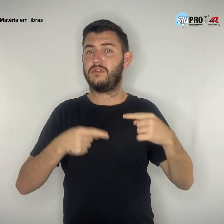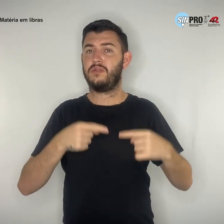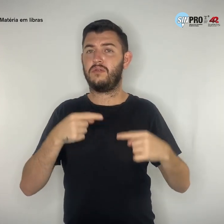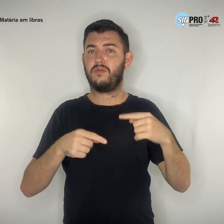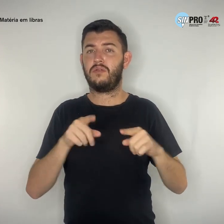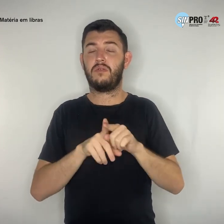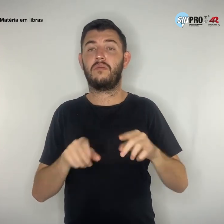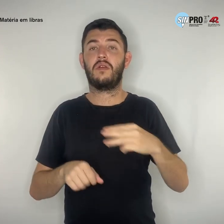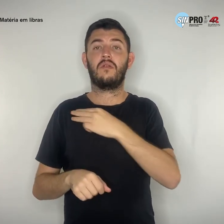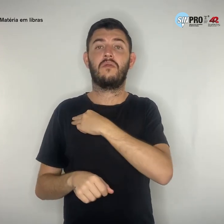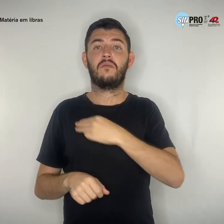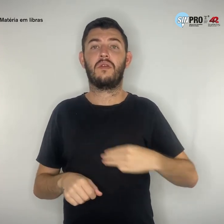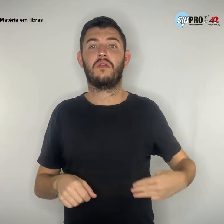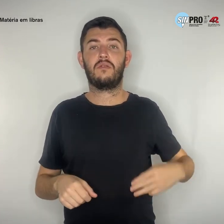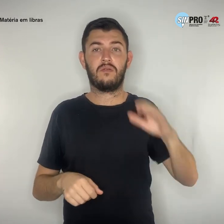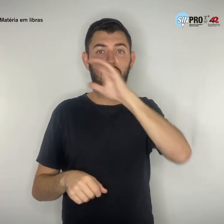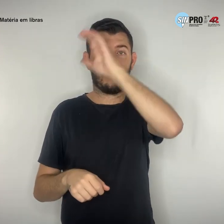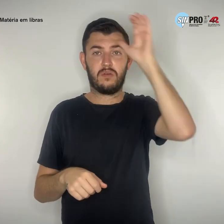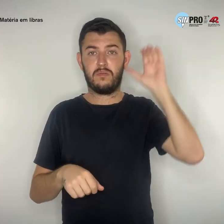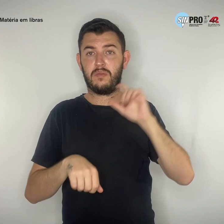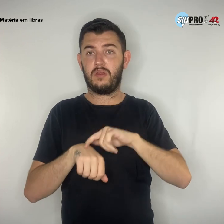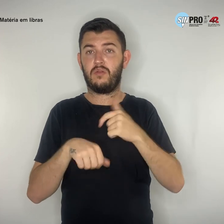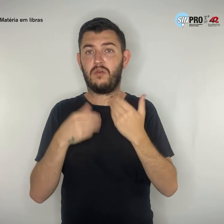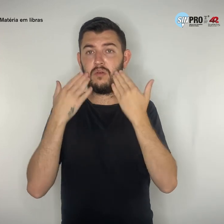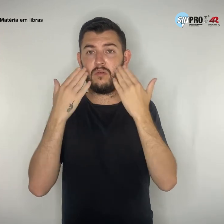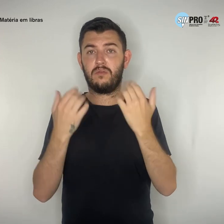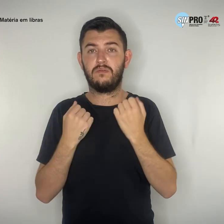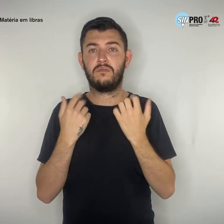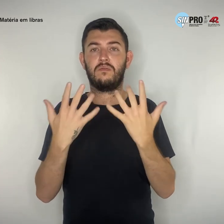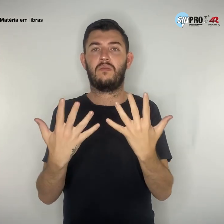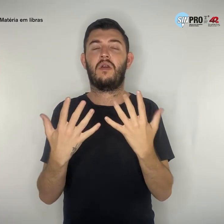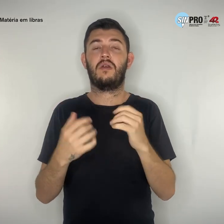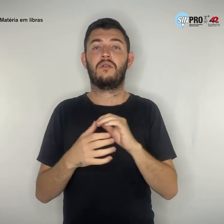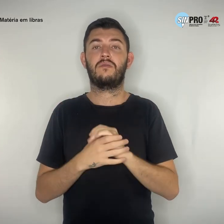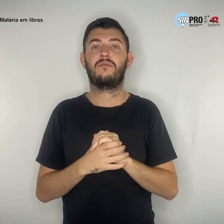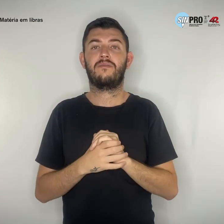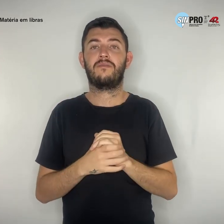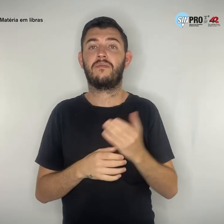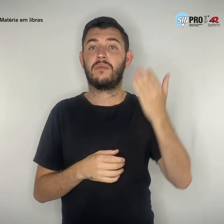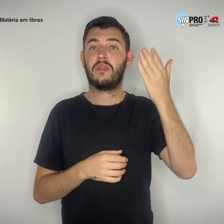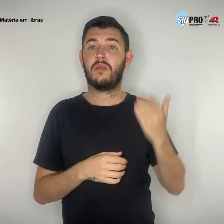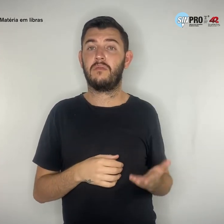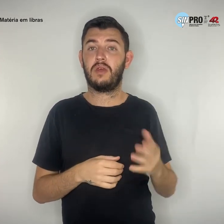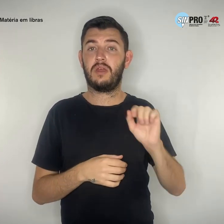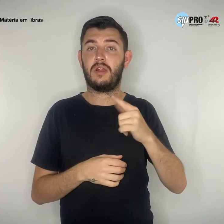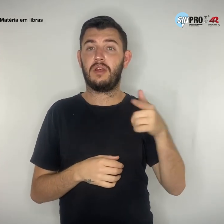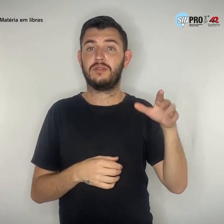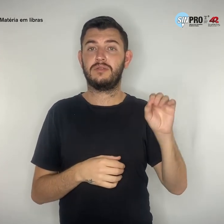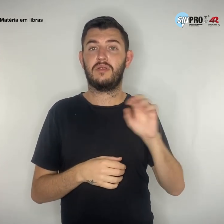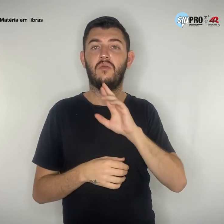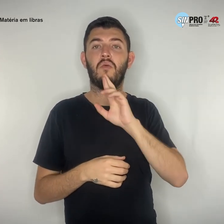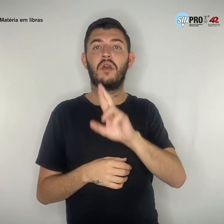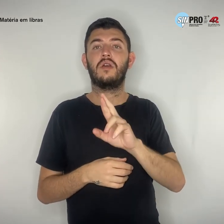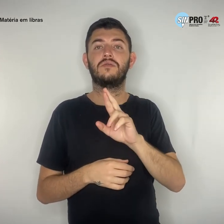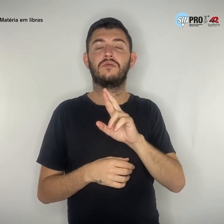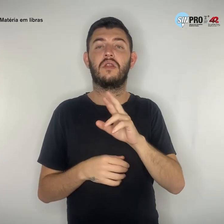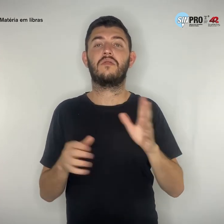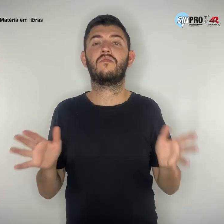ministro durante a audiência. Para ele, essas ações são resultados do estímulo ao